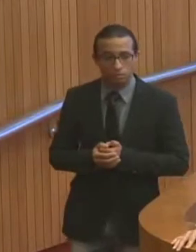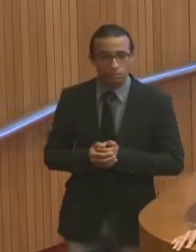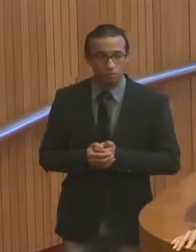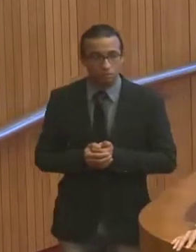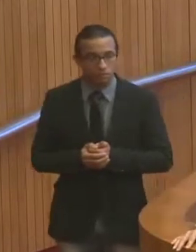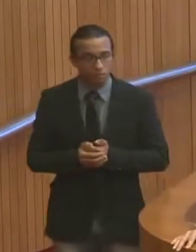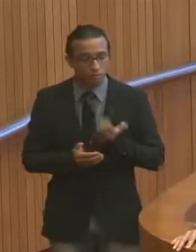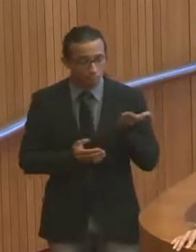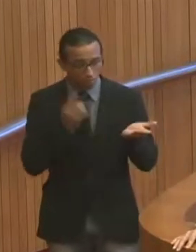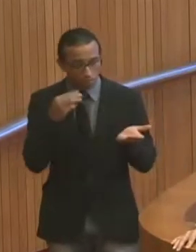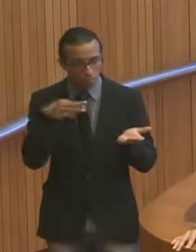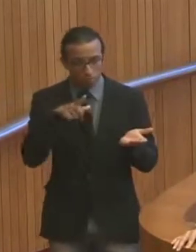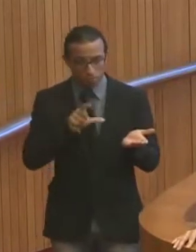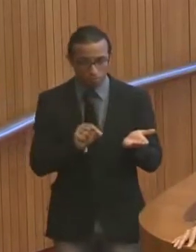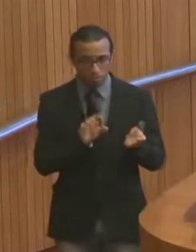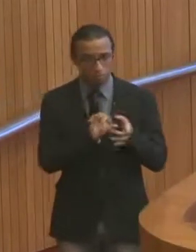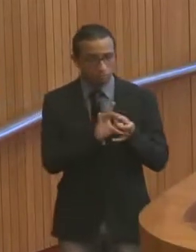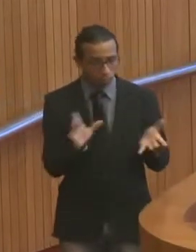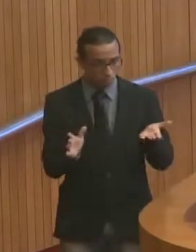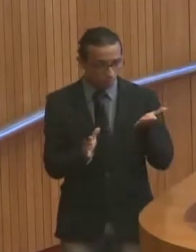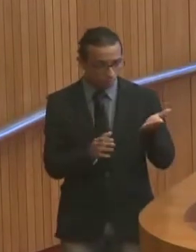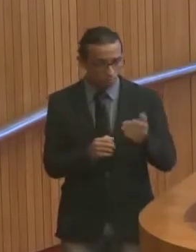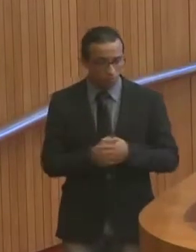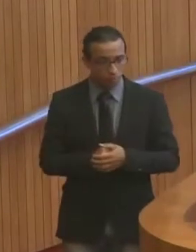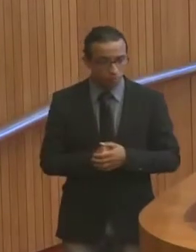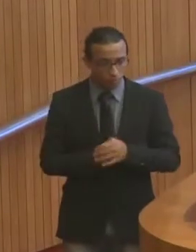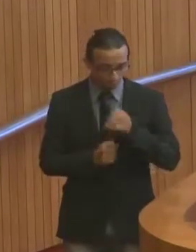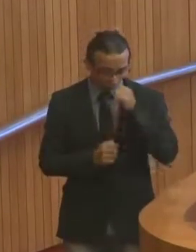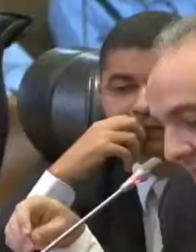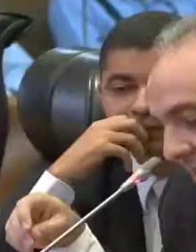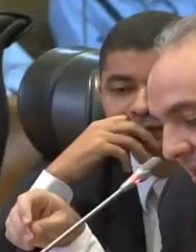Deputado Marcelo Tavares, Vossa Excelência tem a palavra. Deputado Zé Carlos,